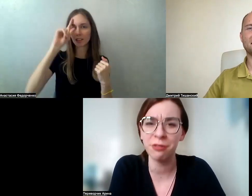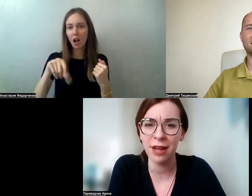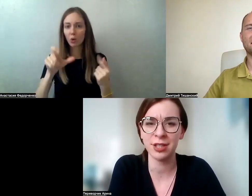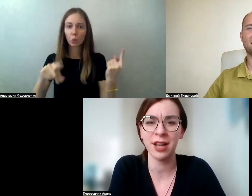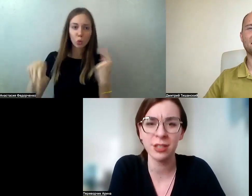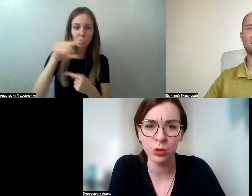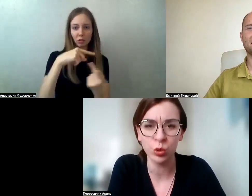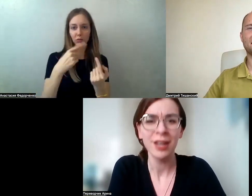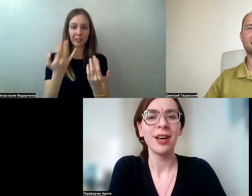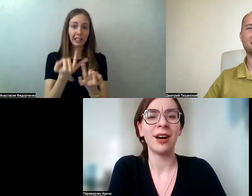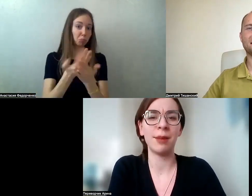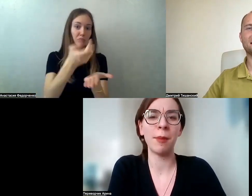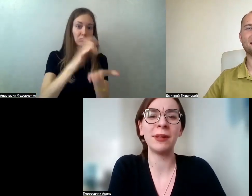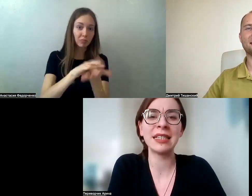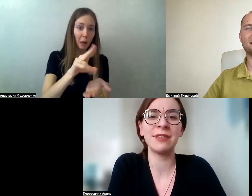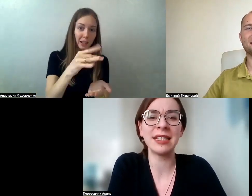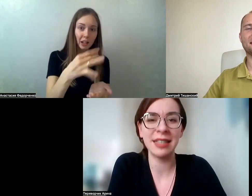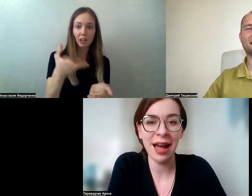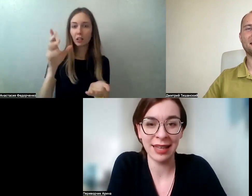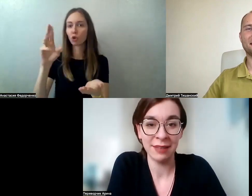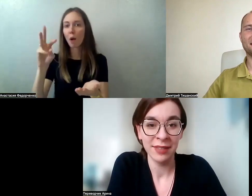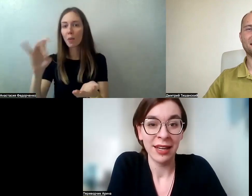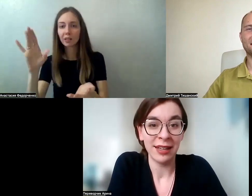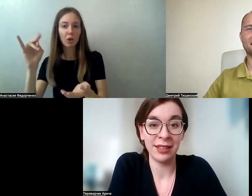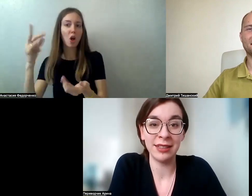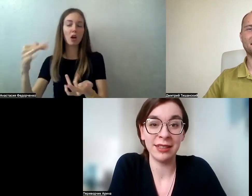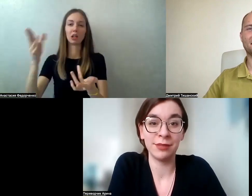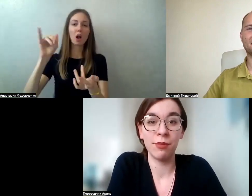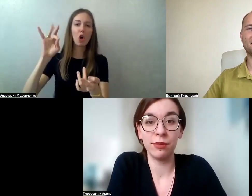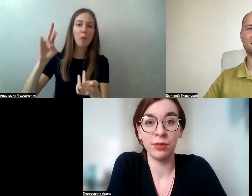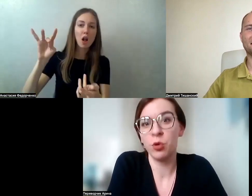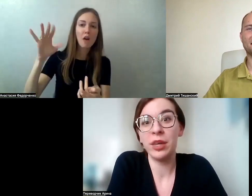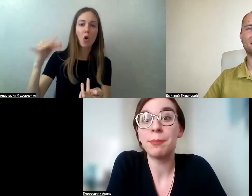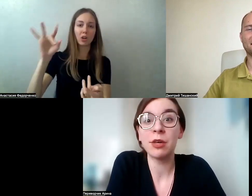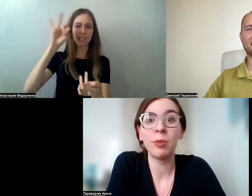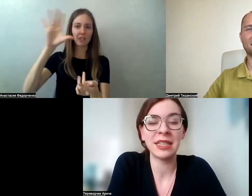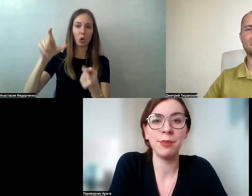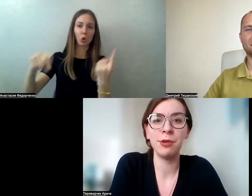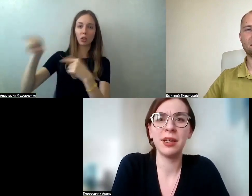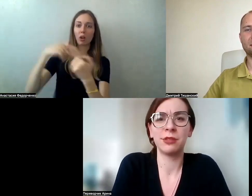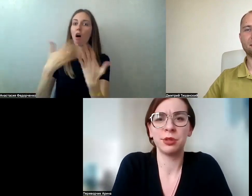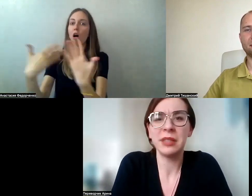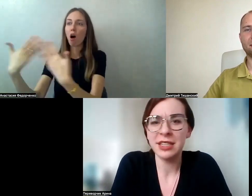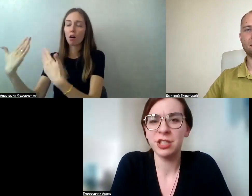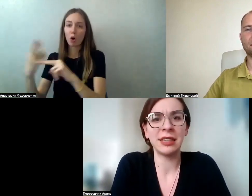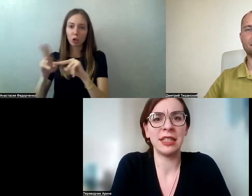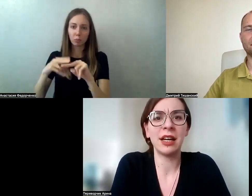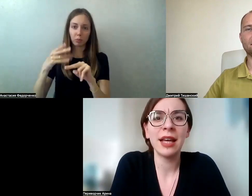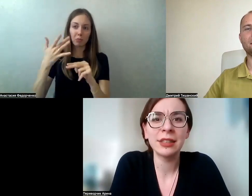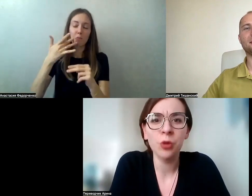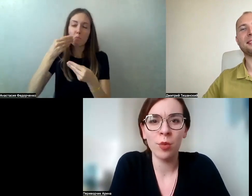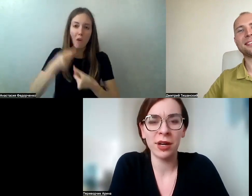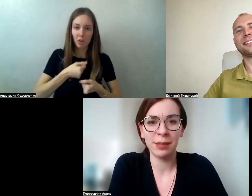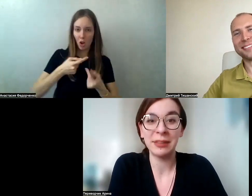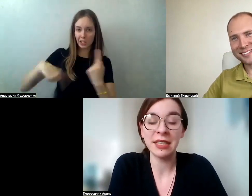которые развиваются, растут, пополняют свои знания. Я познакомилась с такими людьми, как вот Дмитрий Тишанский,